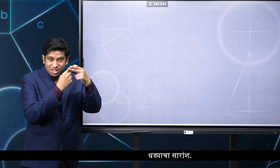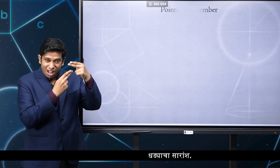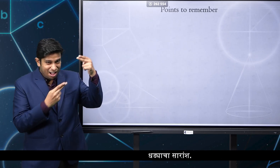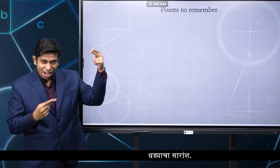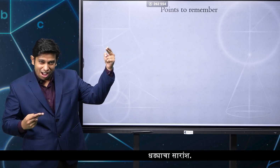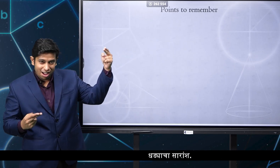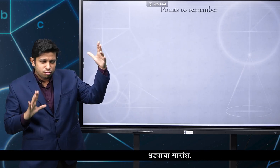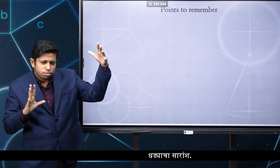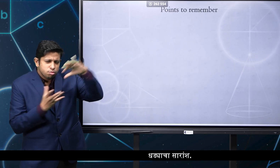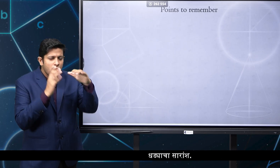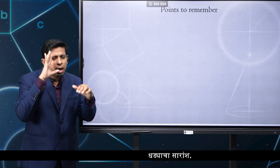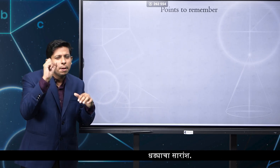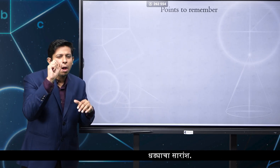धड्याचा सारांश.